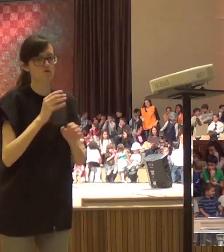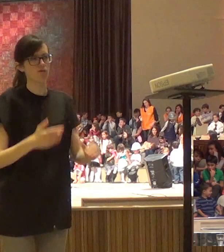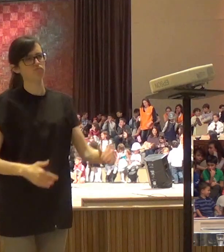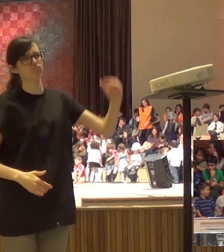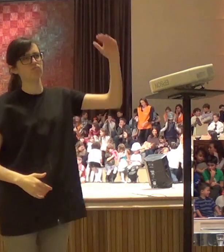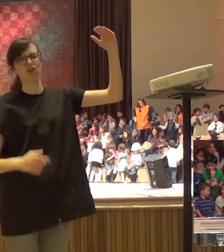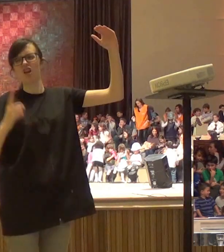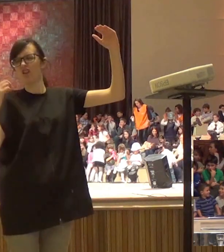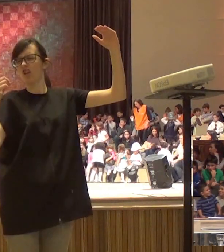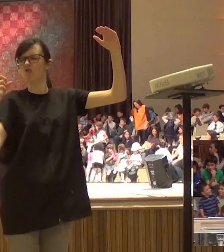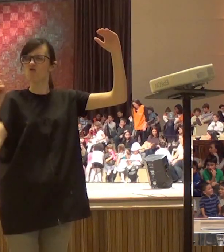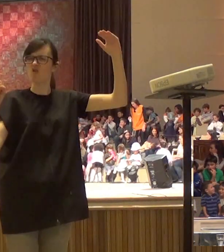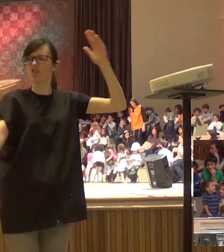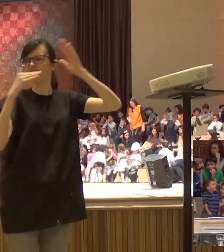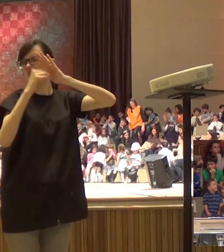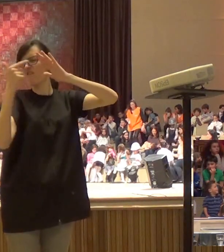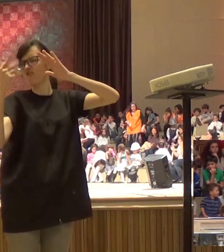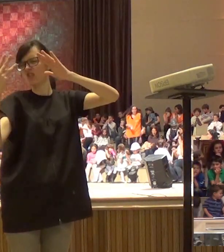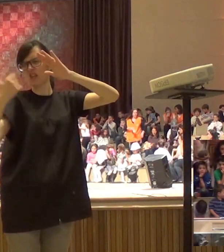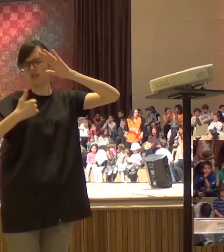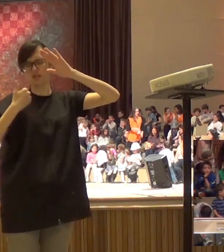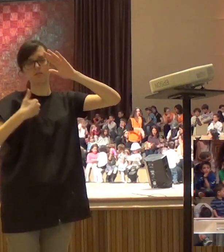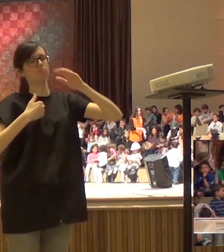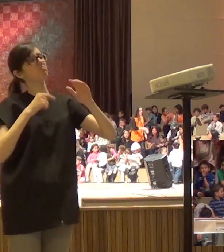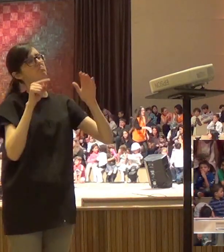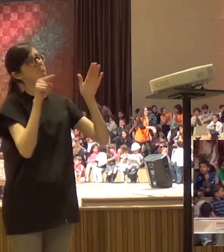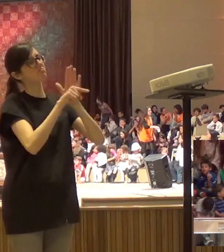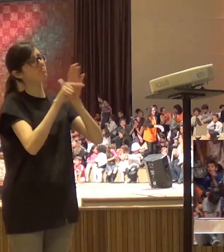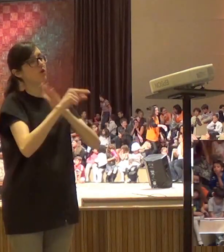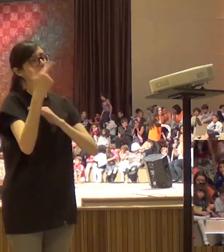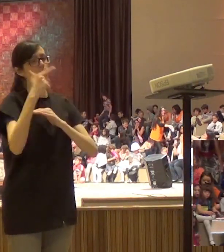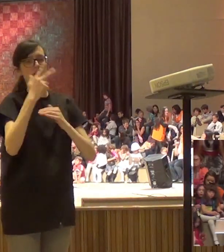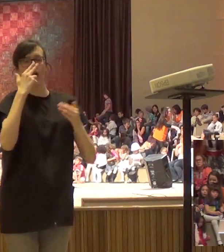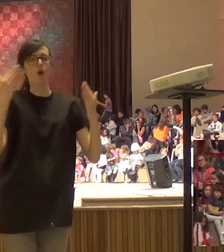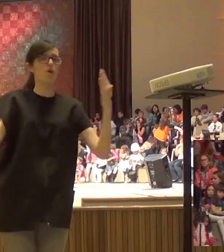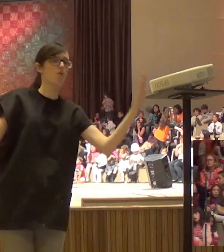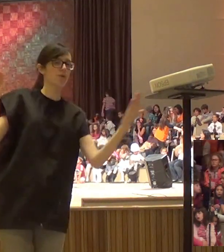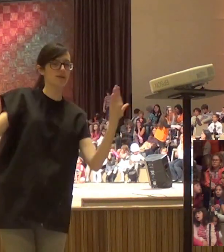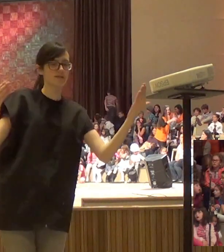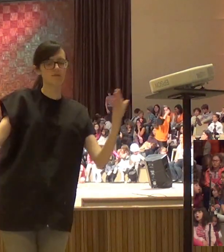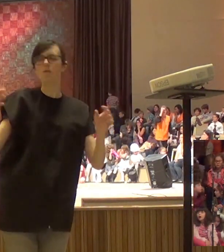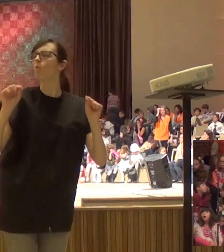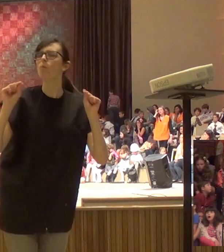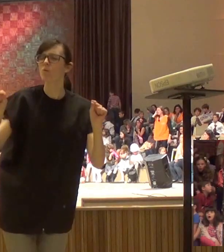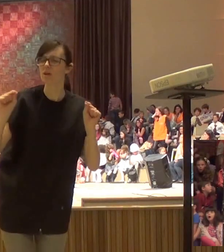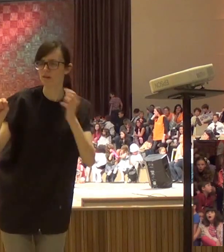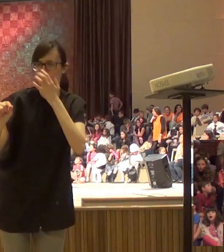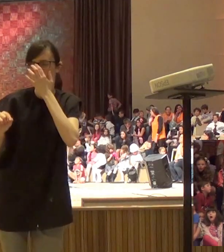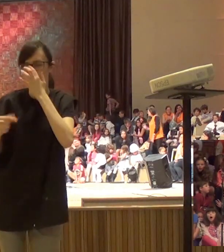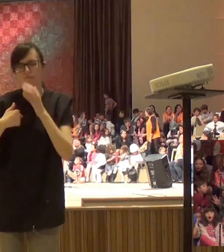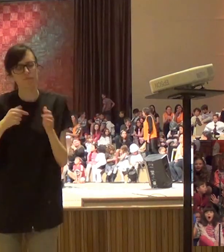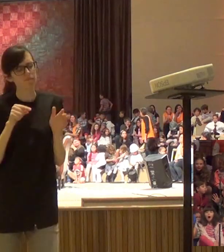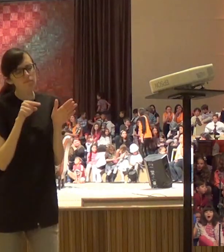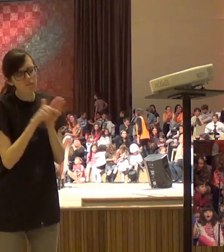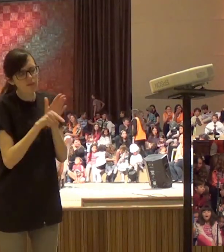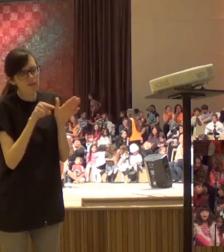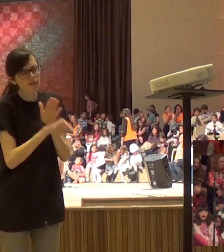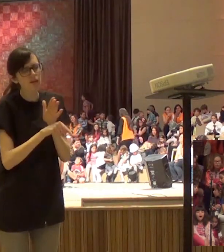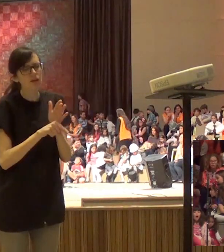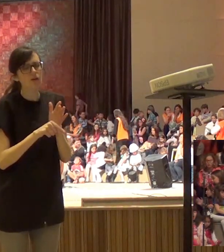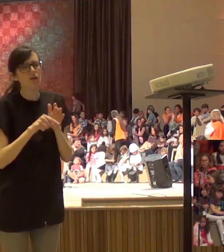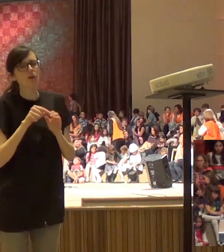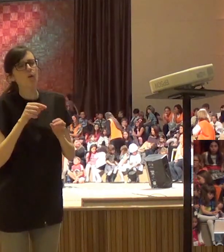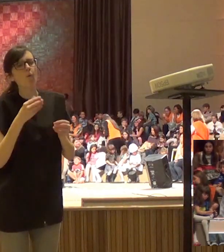entre seus 18 e 23 anos. E uma das coisas que ele procurou na pesquisa é identificar quais